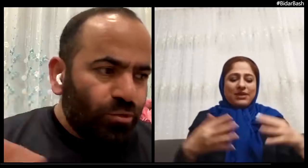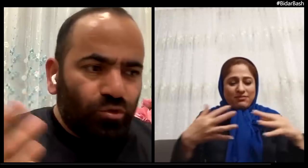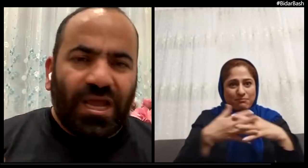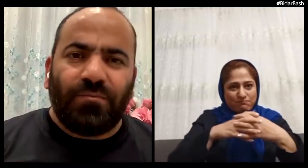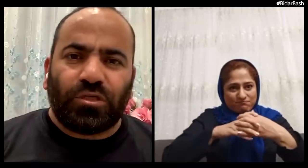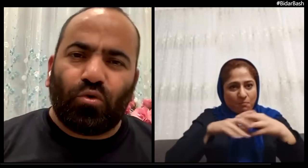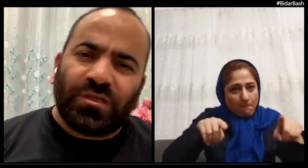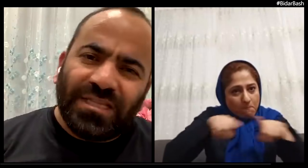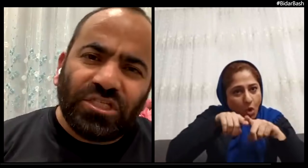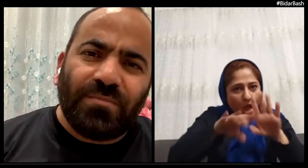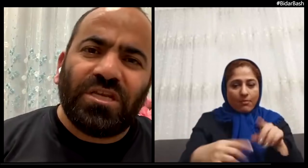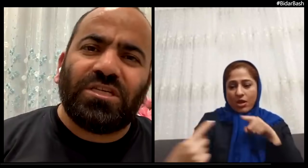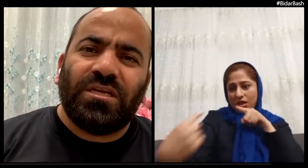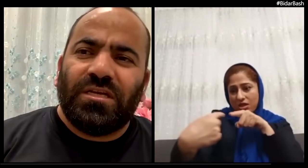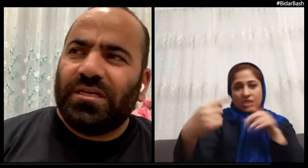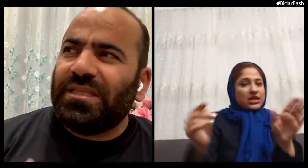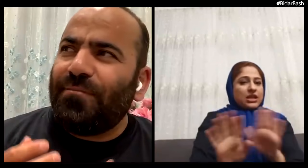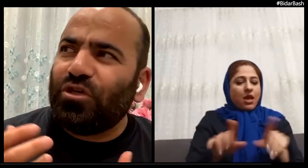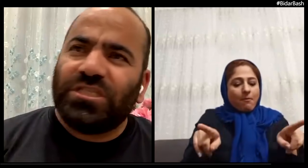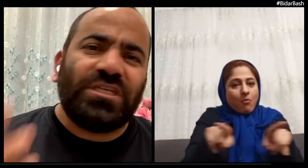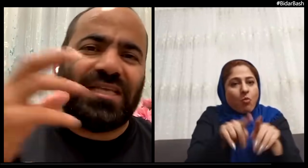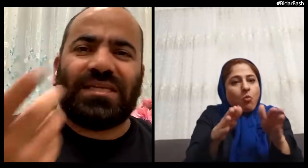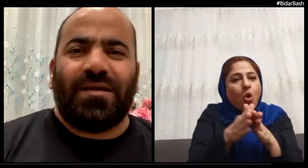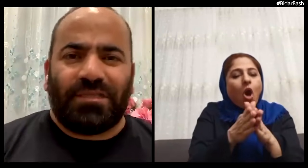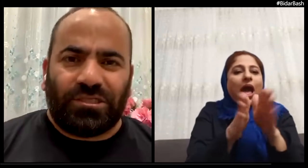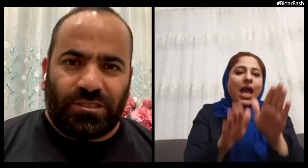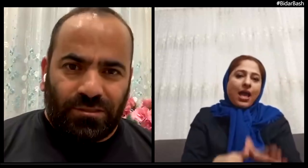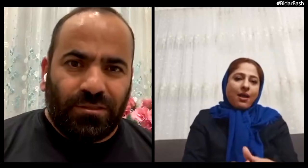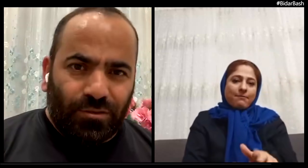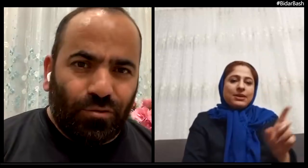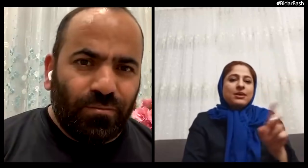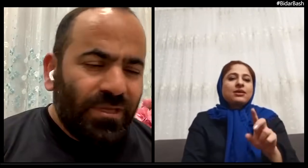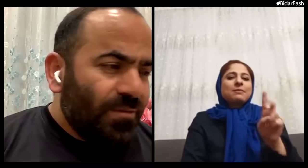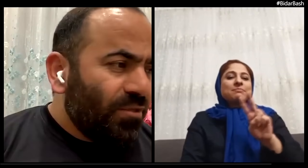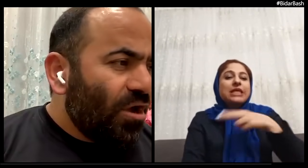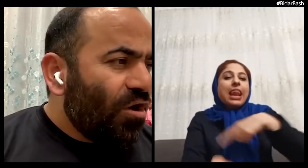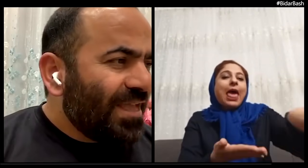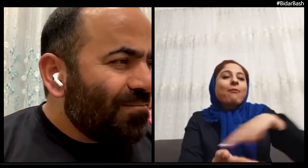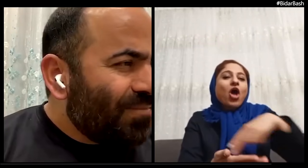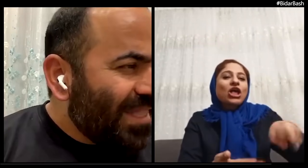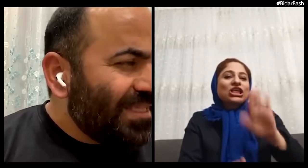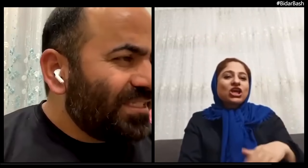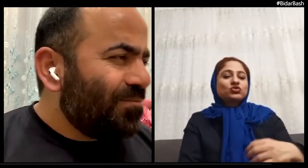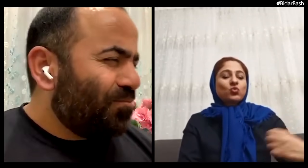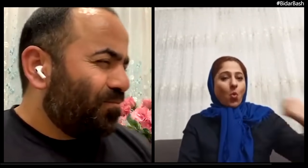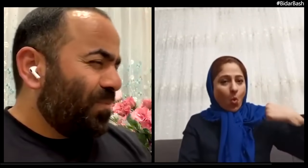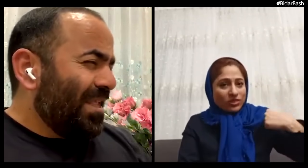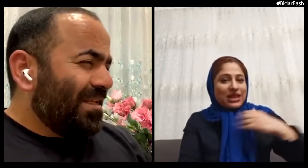است، روبروی هم نیست، قدرتش هم یک نمایشی از رحمتشه. خب میگه آدم